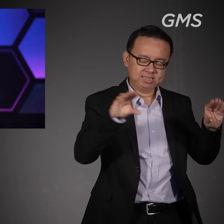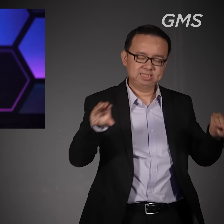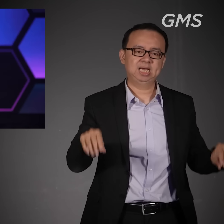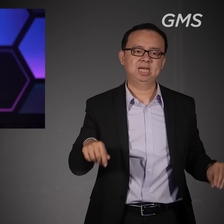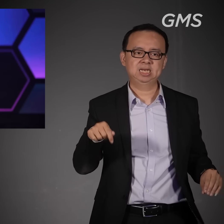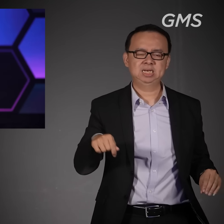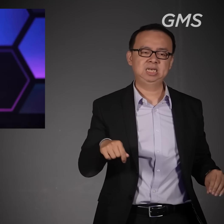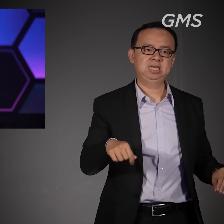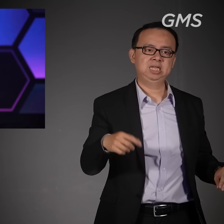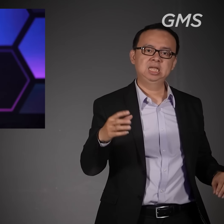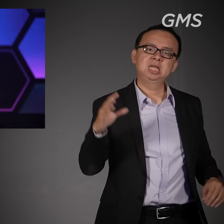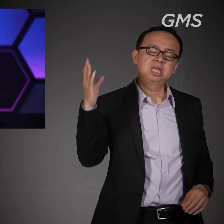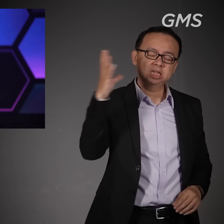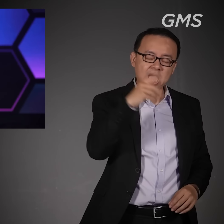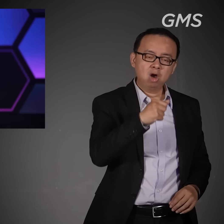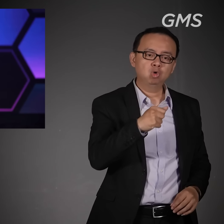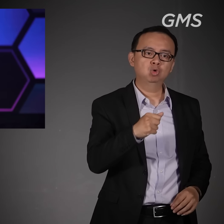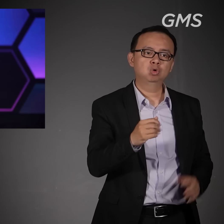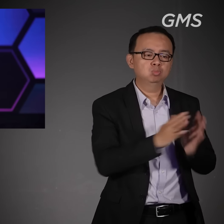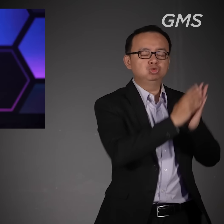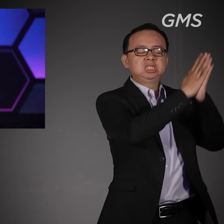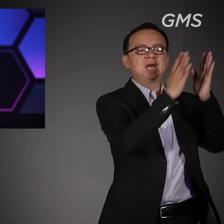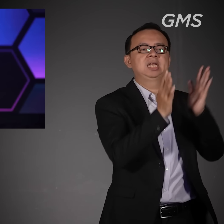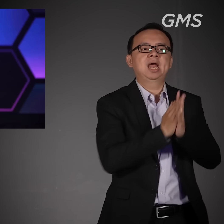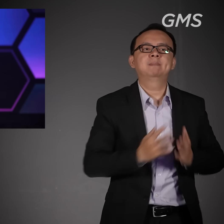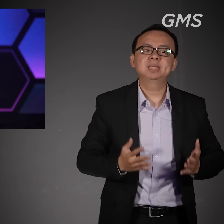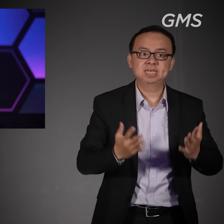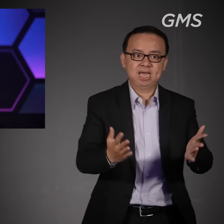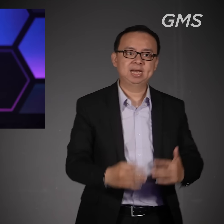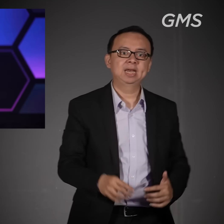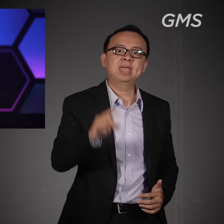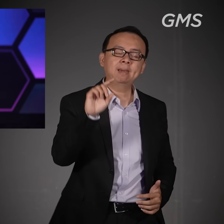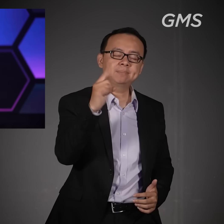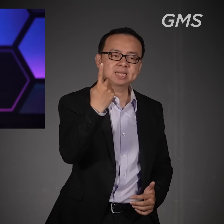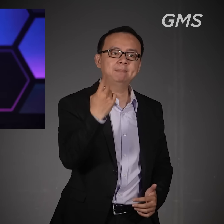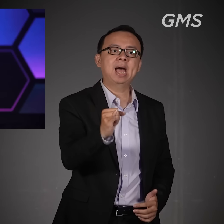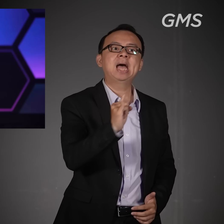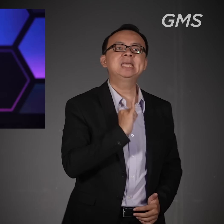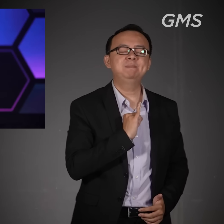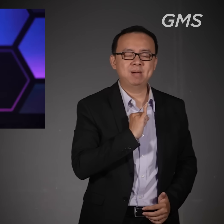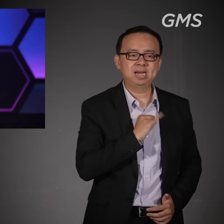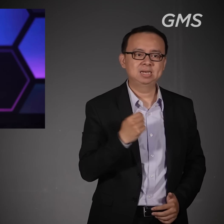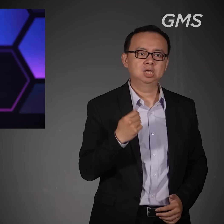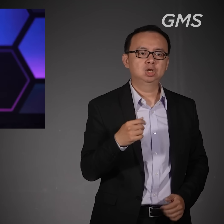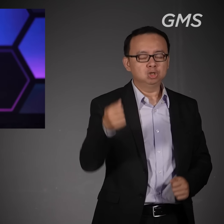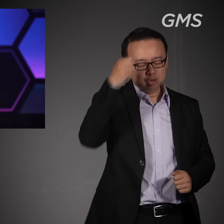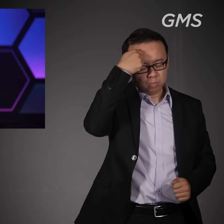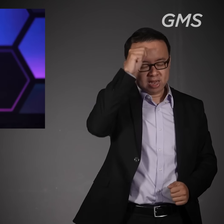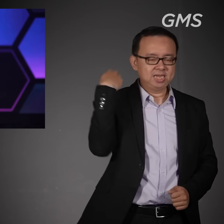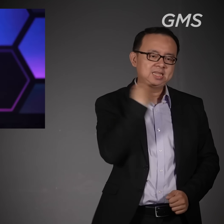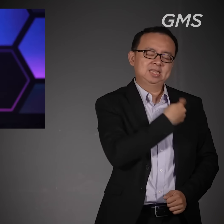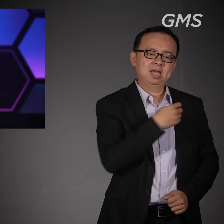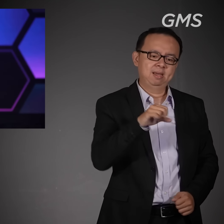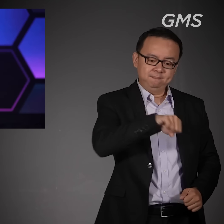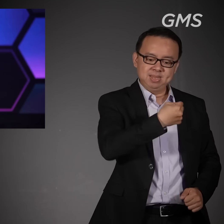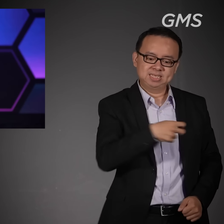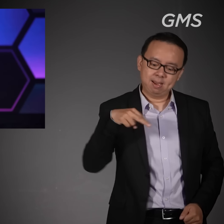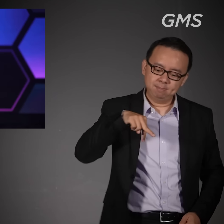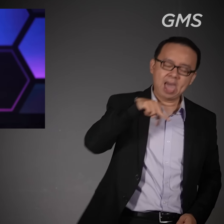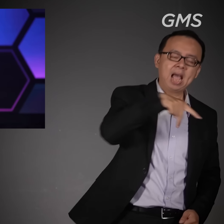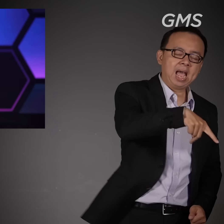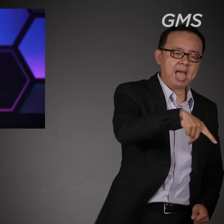penyediaan ini. Yang pertama Tuhan sediakan adalah iman, agar Anda dan saya bisa melangkah dalam rencananya. Maksud-maksud Tuhan